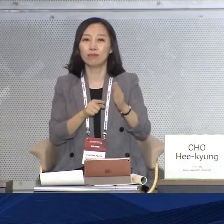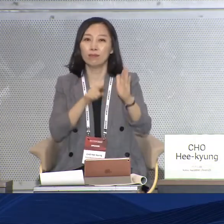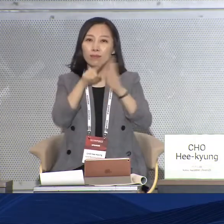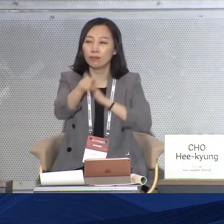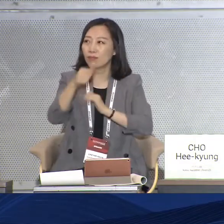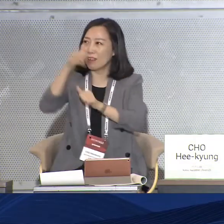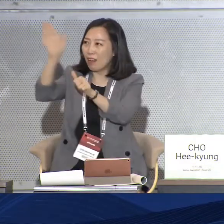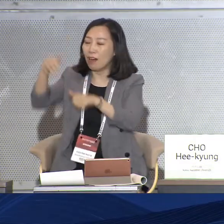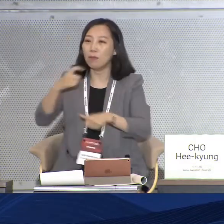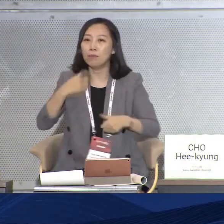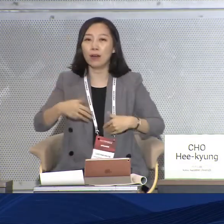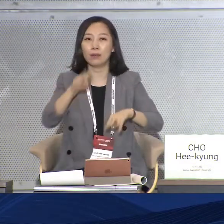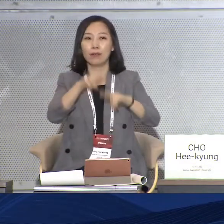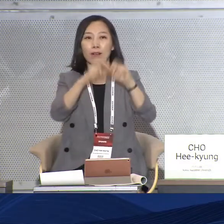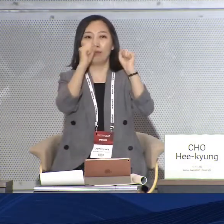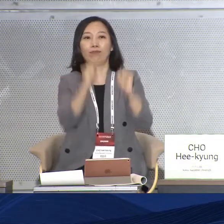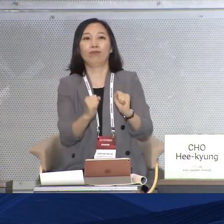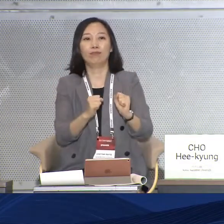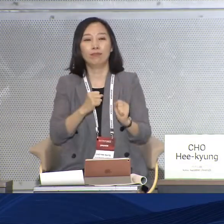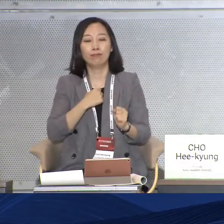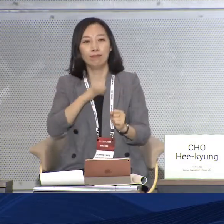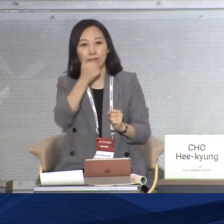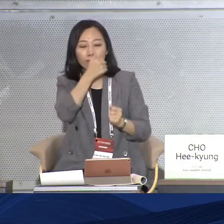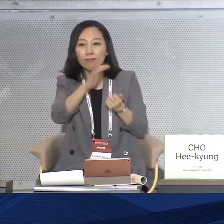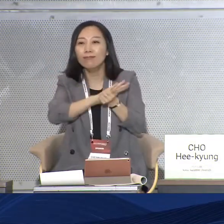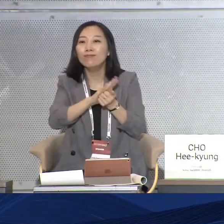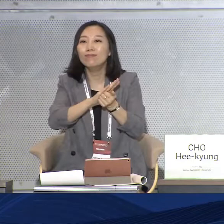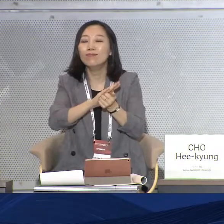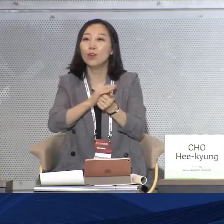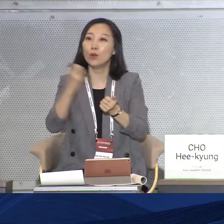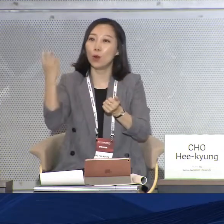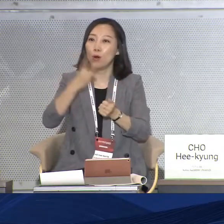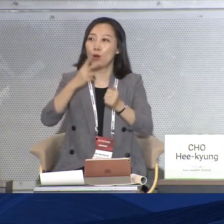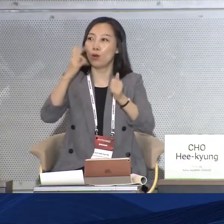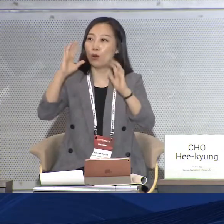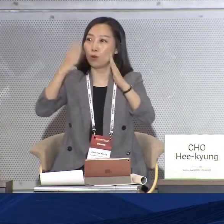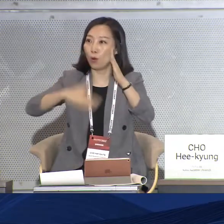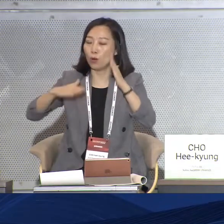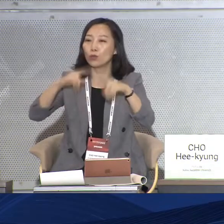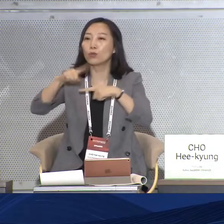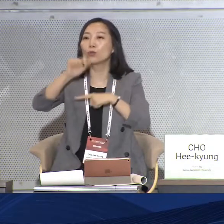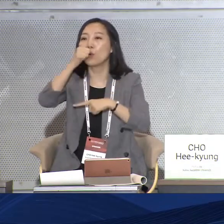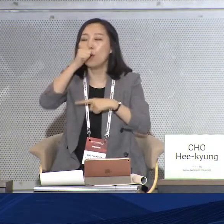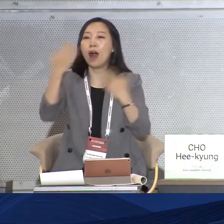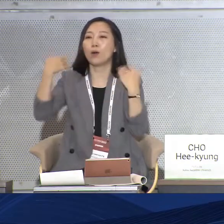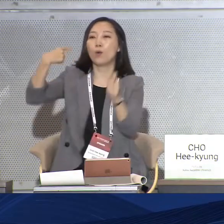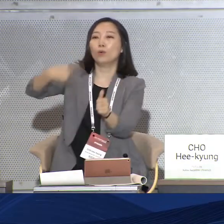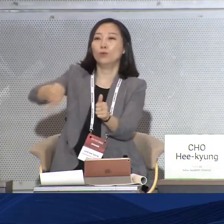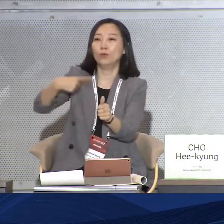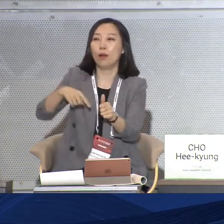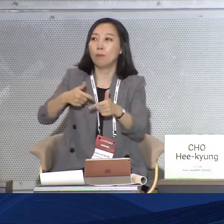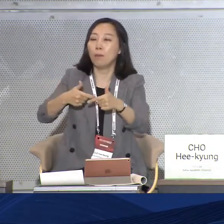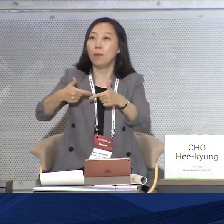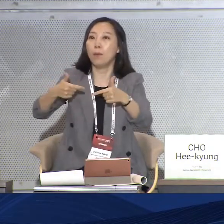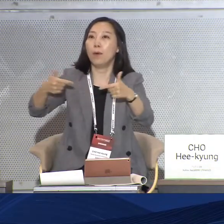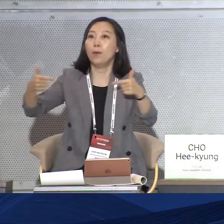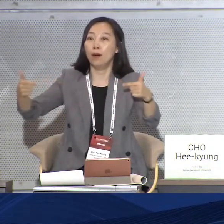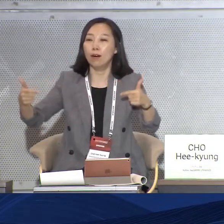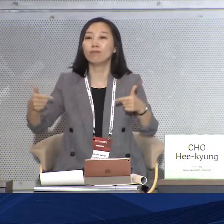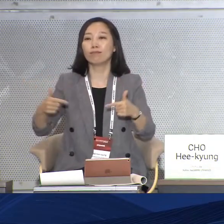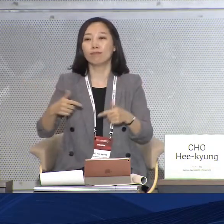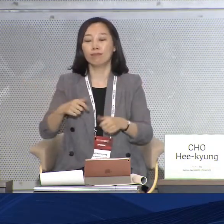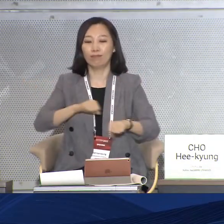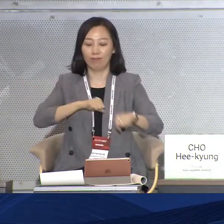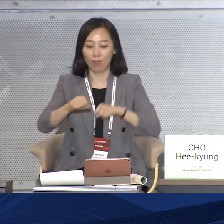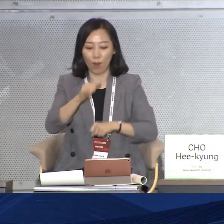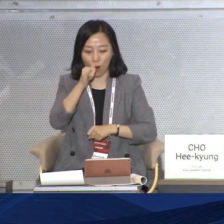서울대학교 병원이라든지 부산 이런 지역에서도 언제 어디서나 본인이 있는 곳에서 수어통역 서비스를 받을 수 있게